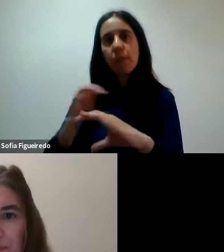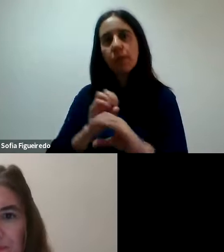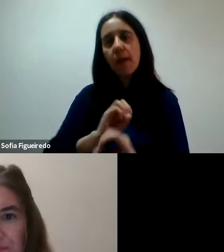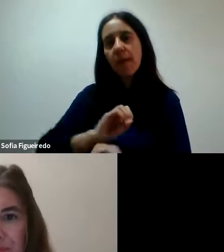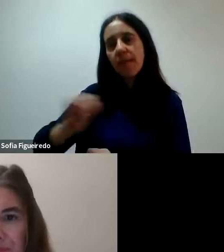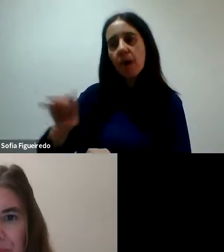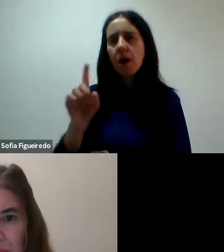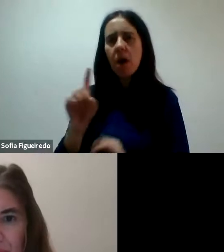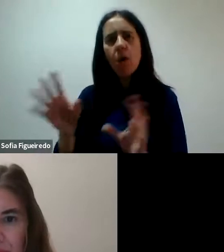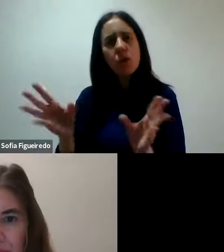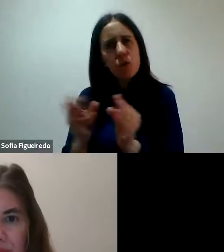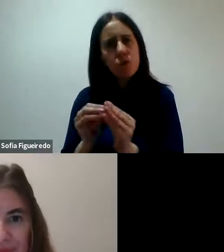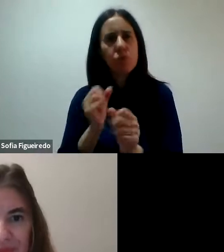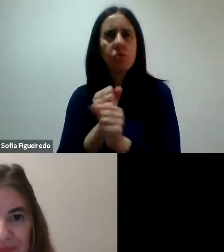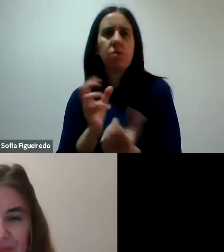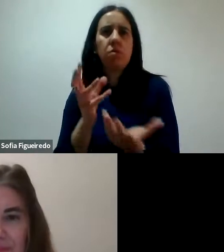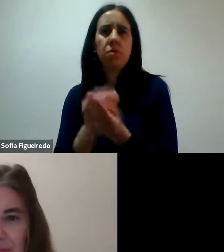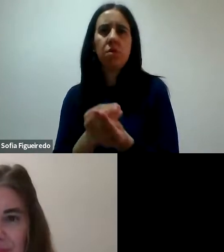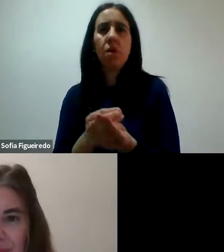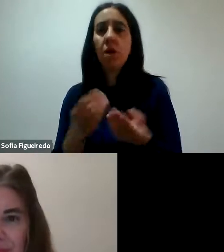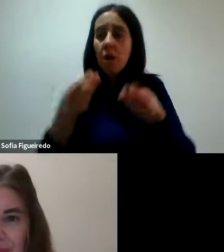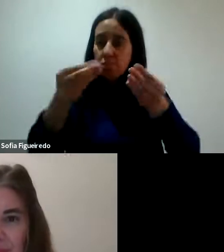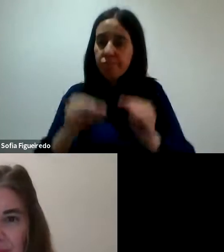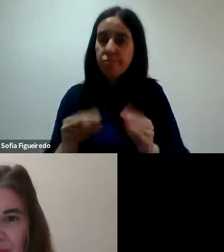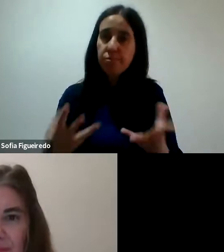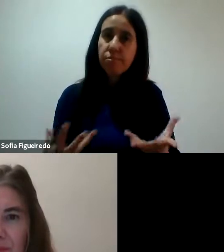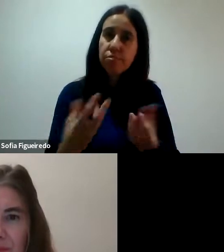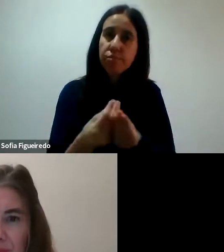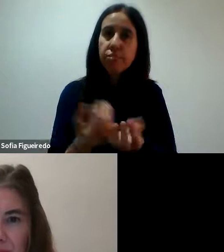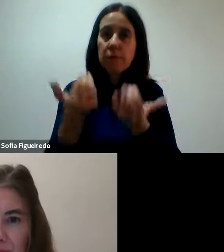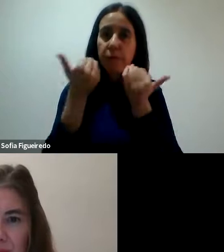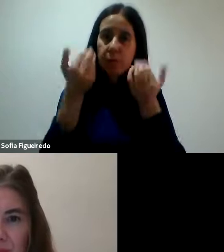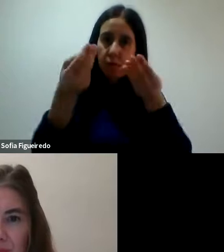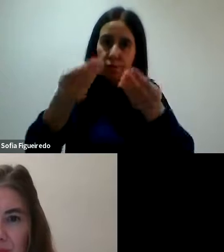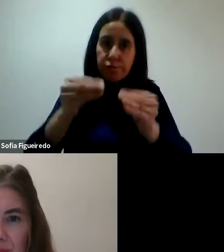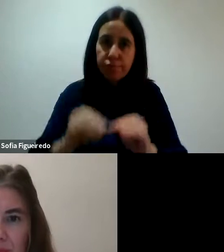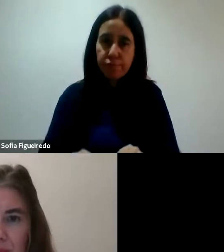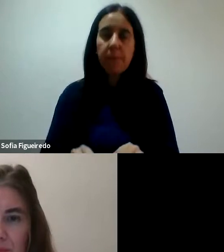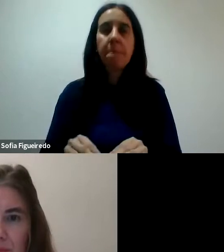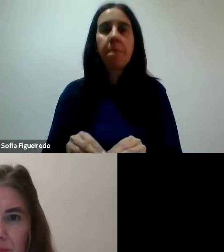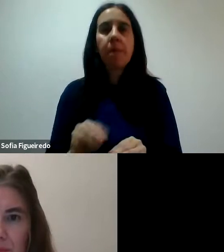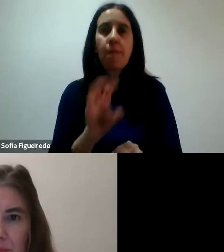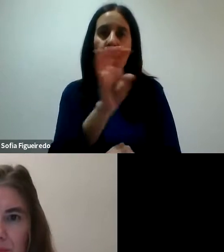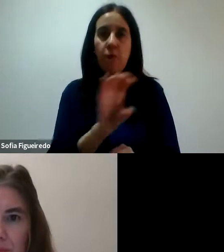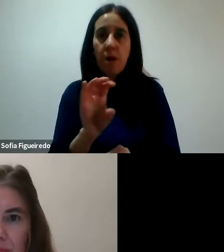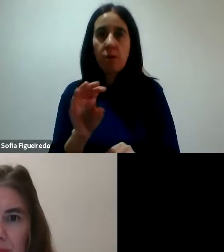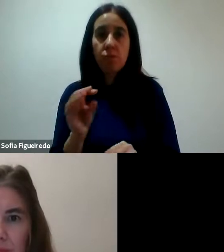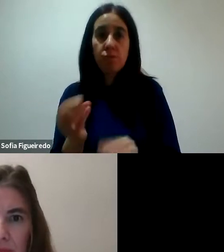conjunto, produzir em conjunto conteúdos, produzir em conteúdo informação, produzir em formatos que